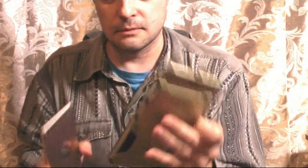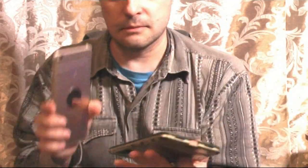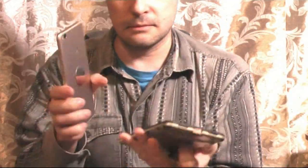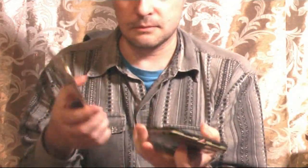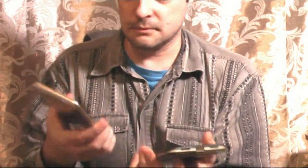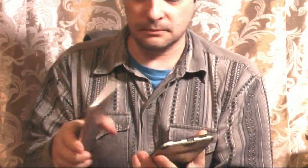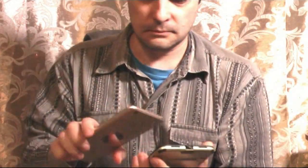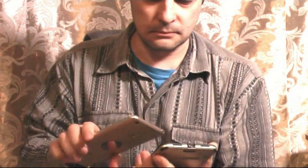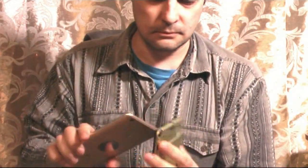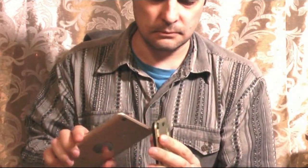винта, которая очень